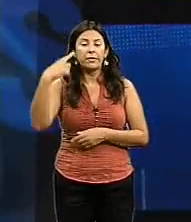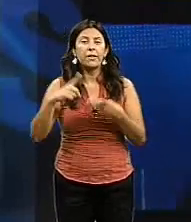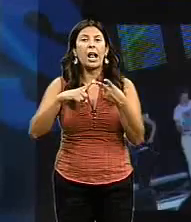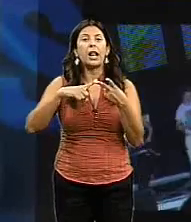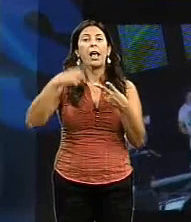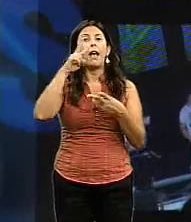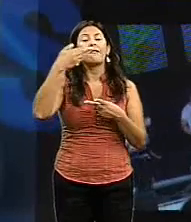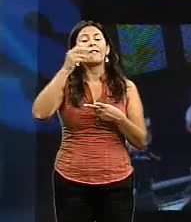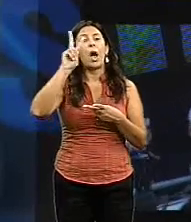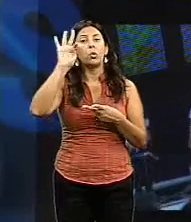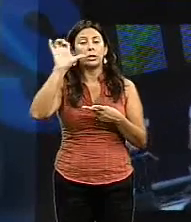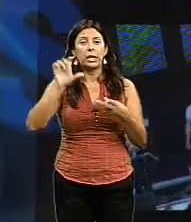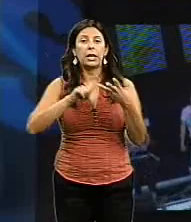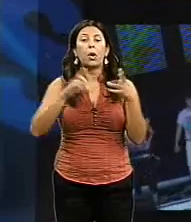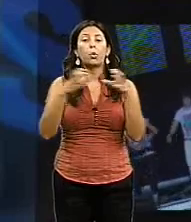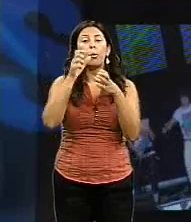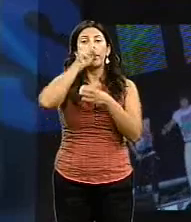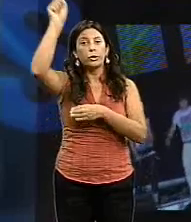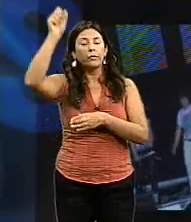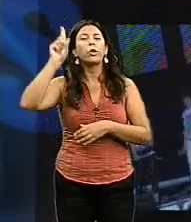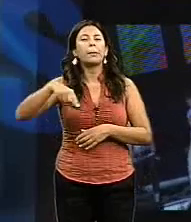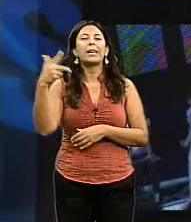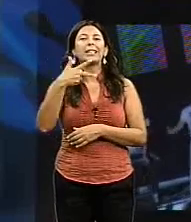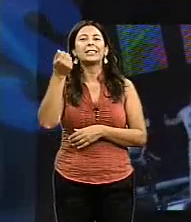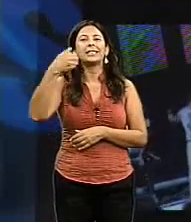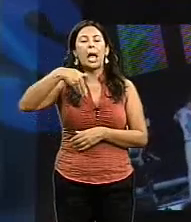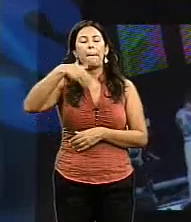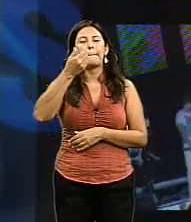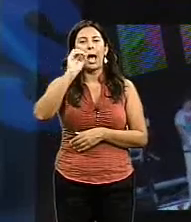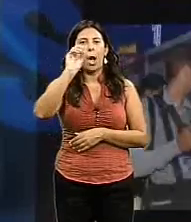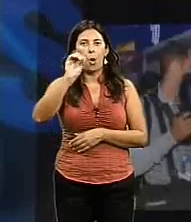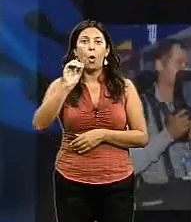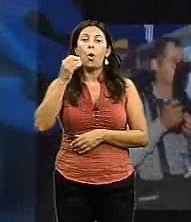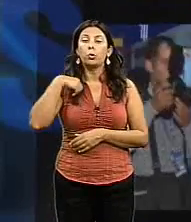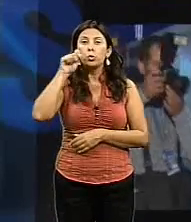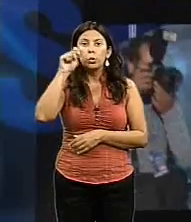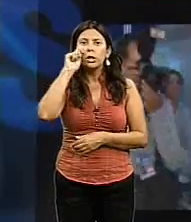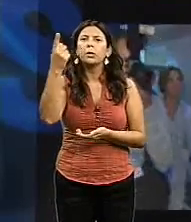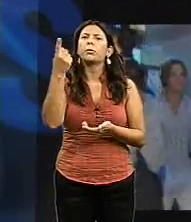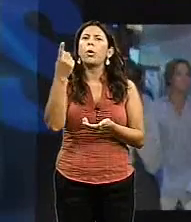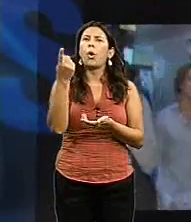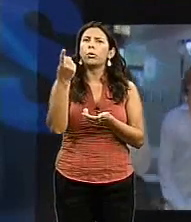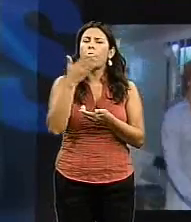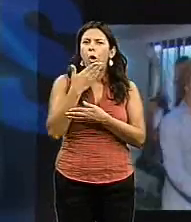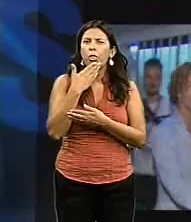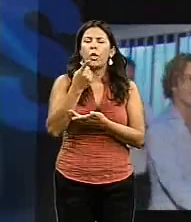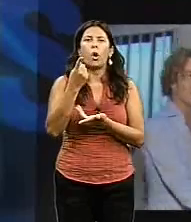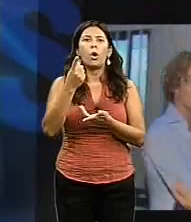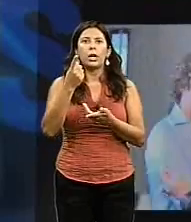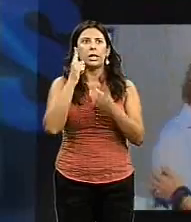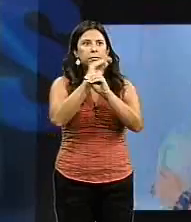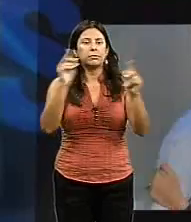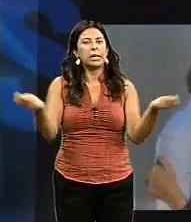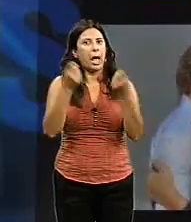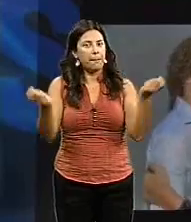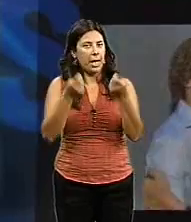y la nueva generación de Operación Triunfo. Un festival que se mide en términos de ocio, turismo y repercusión mediática y con resultados